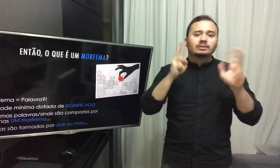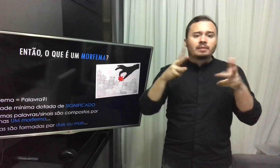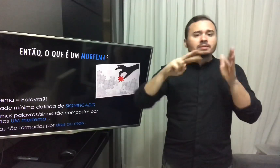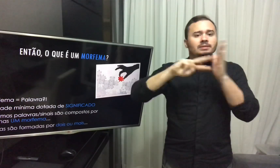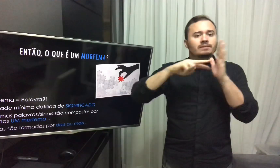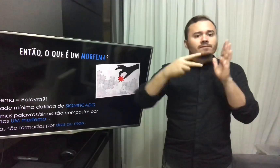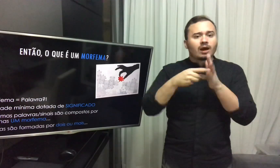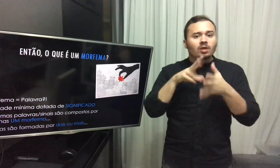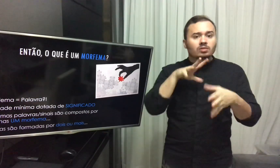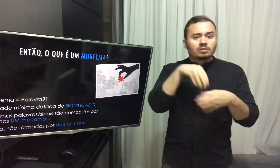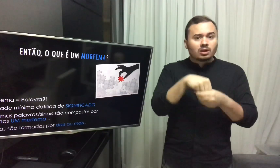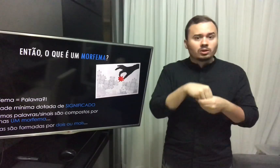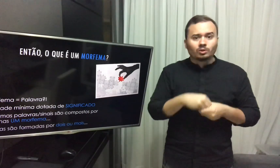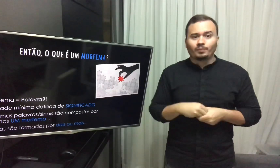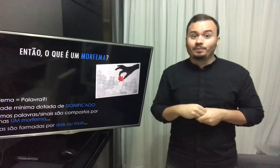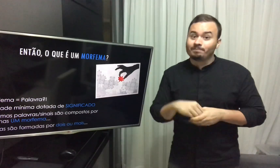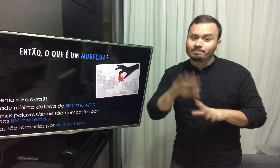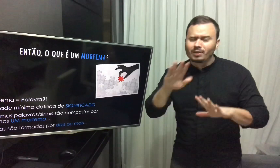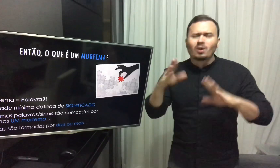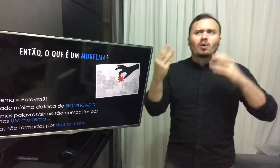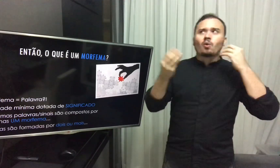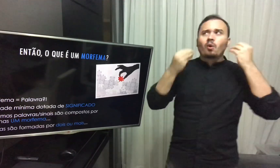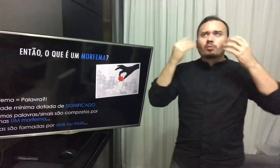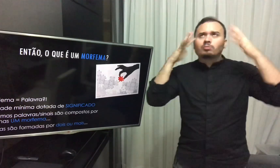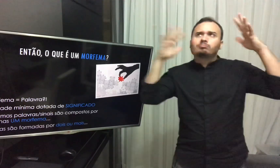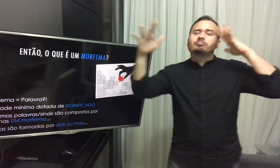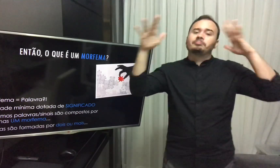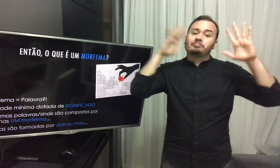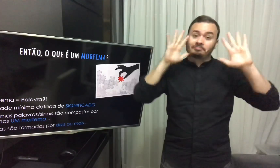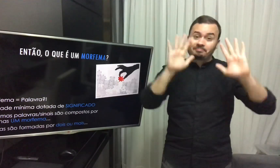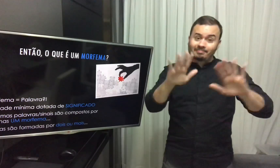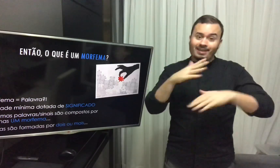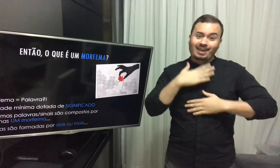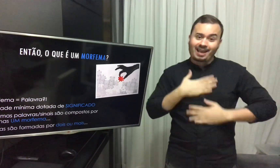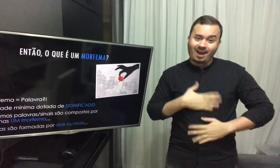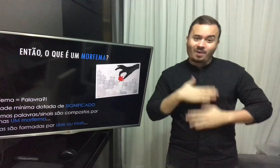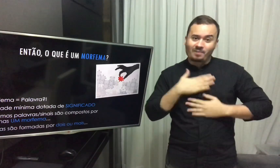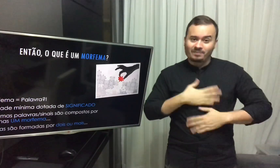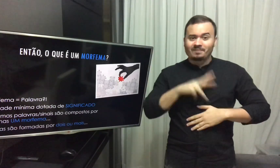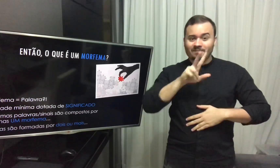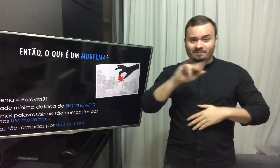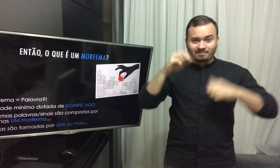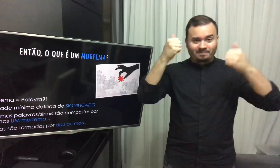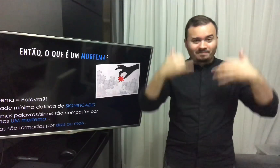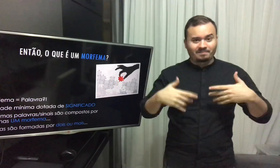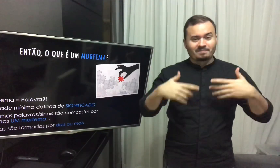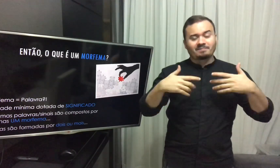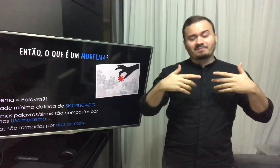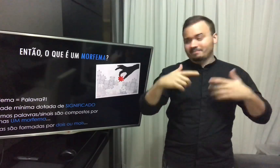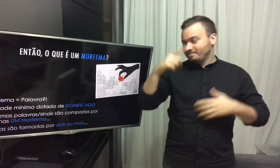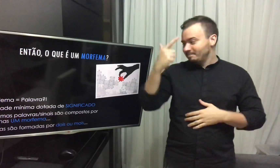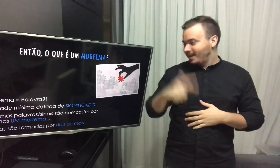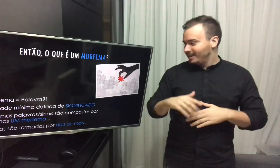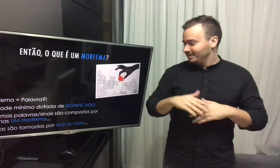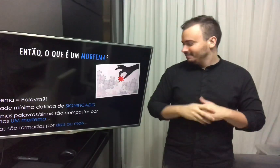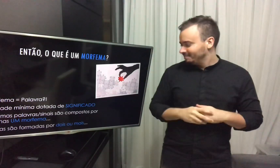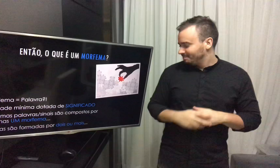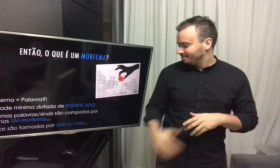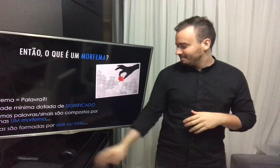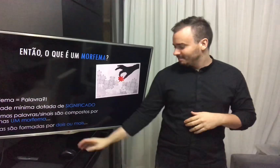morfema. É um traço obrigatório do morfema ele ter um significado nele. Eu sei que vocês acham um pouco confuso